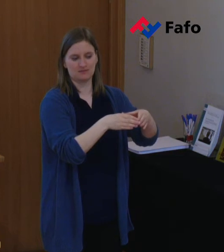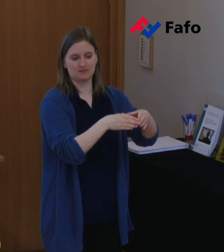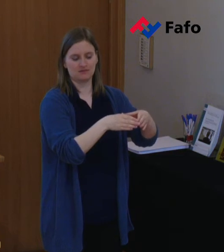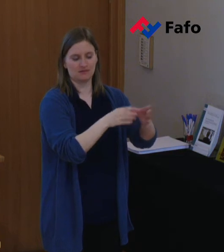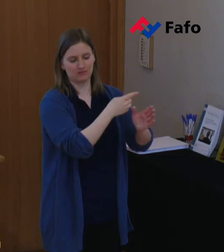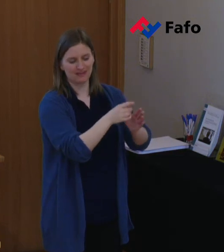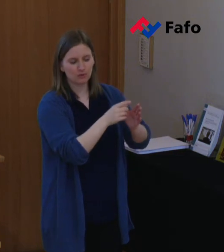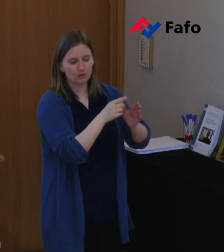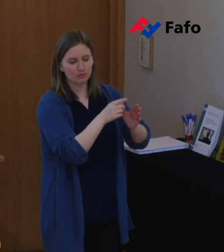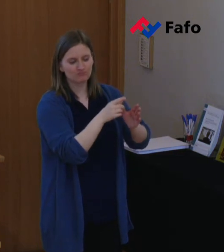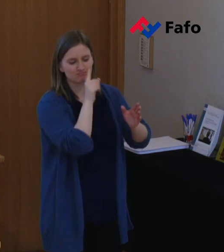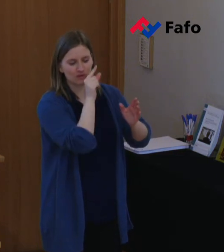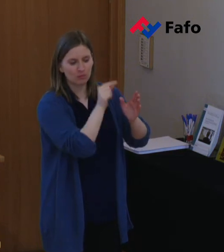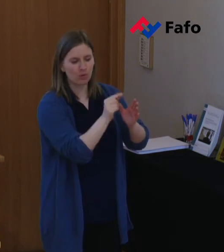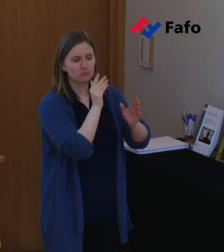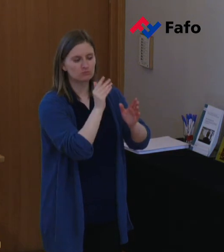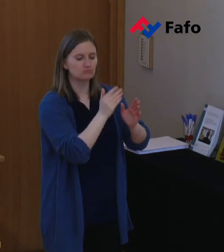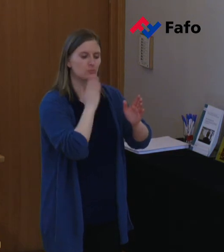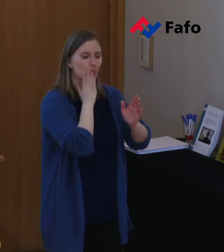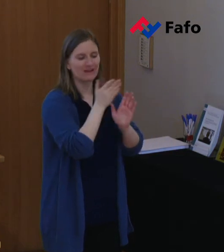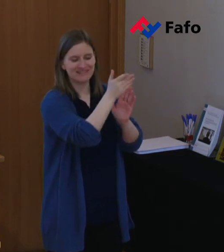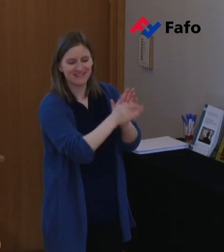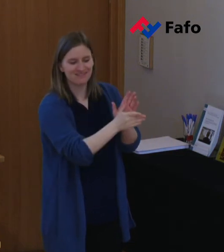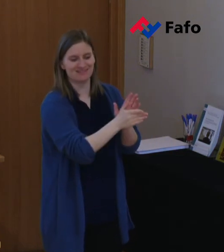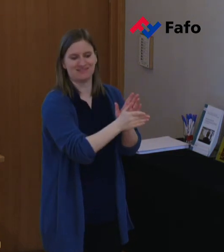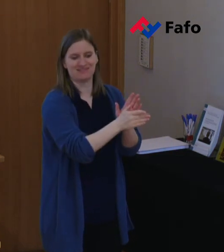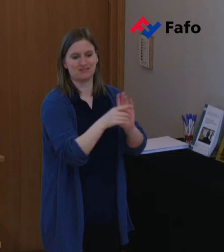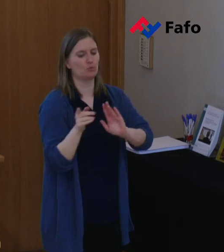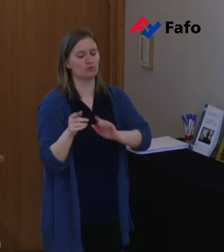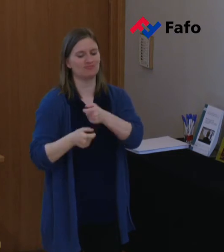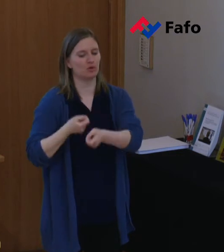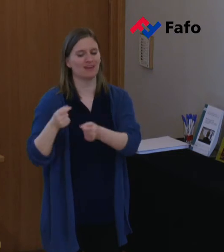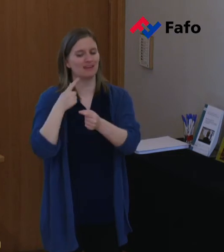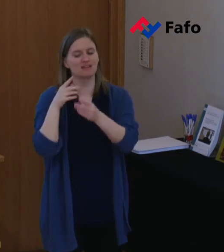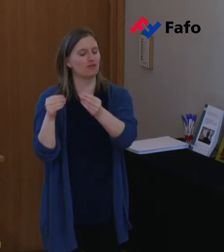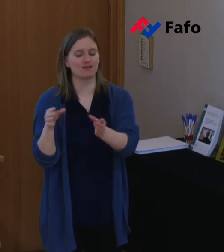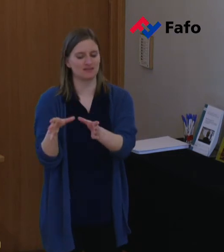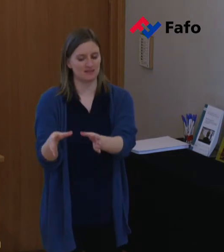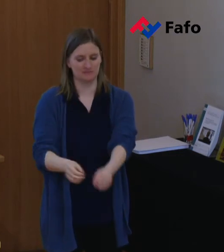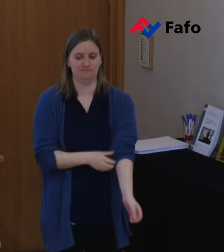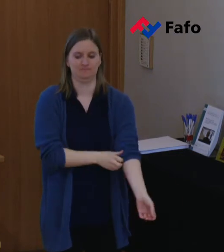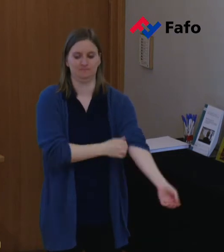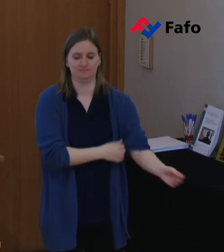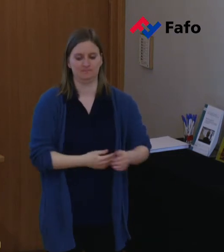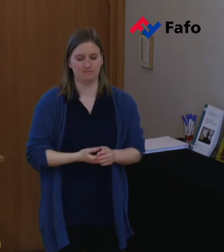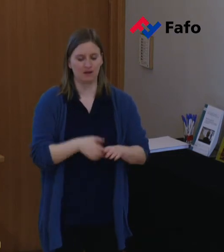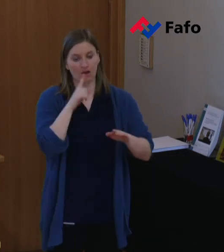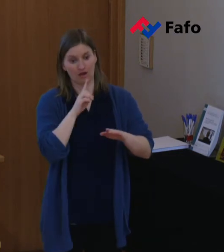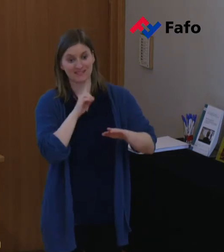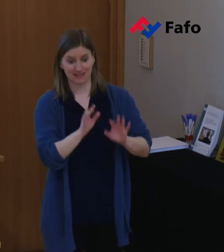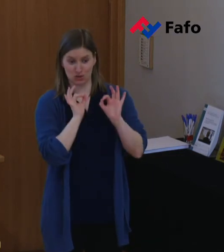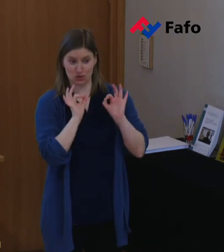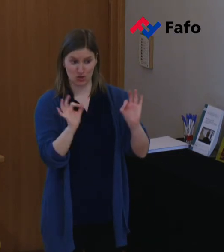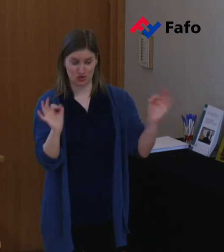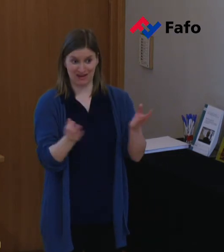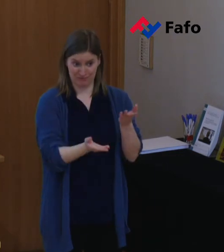har ivaretatt også boligsiden, som man ikke har gjort teamet i Sandnes. Det vi kan si helt klart